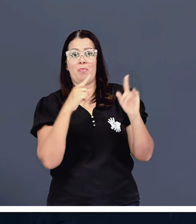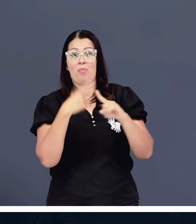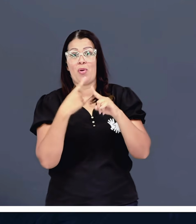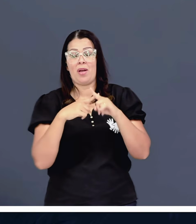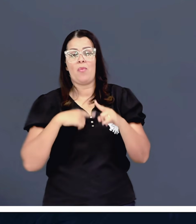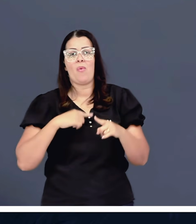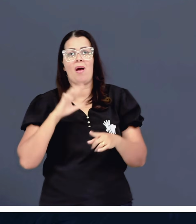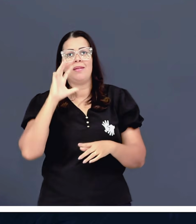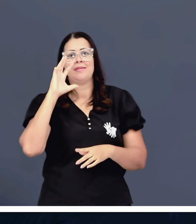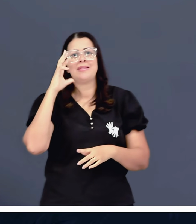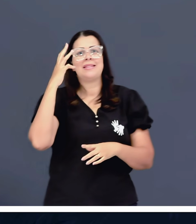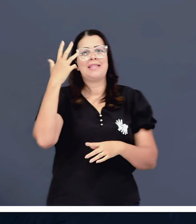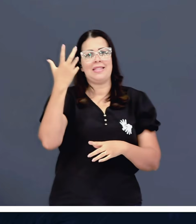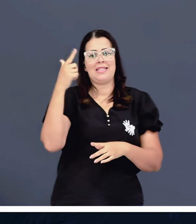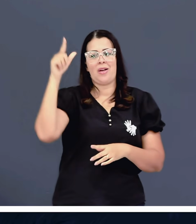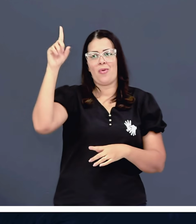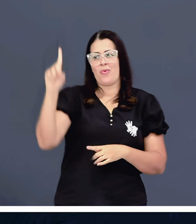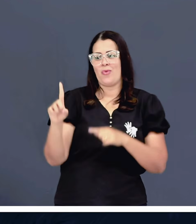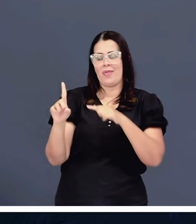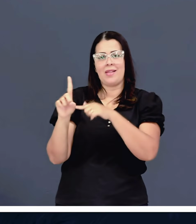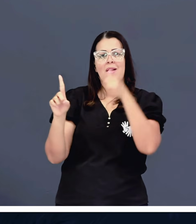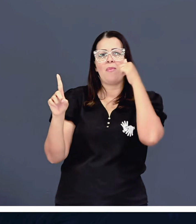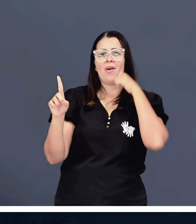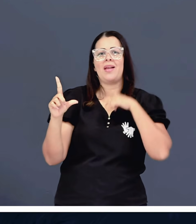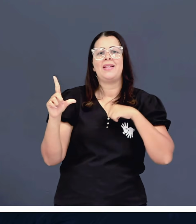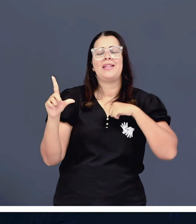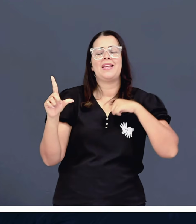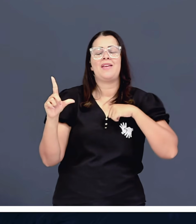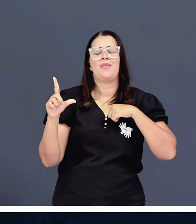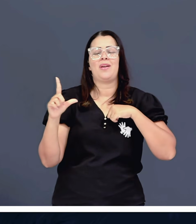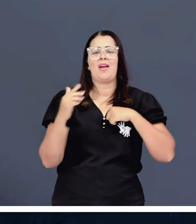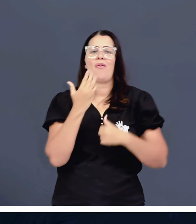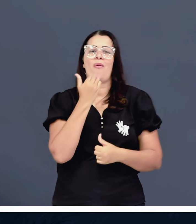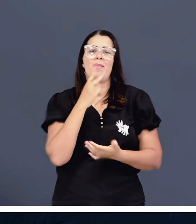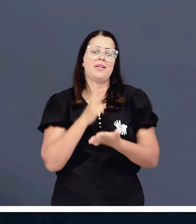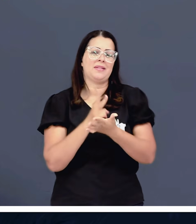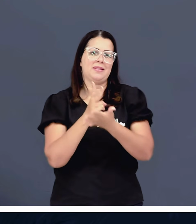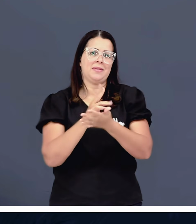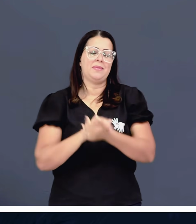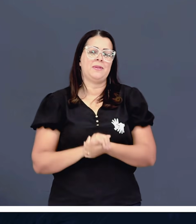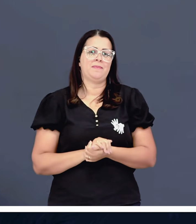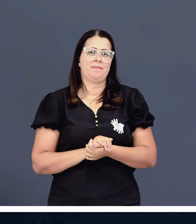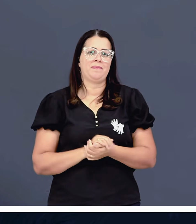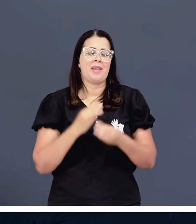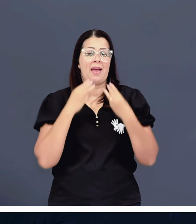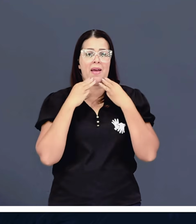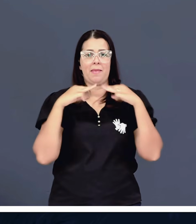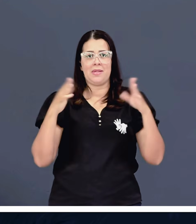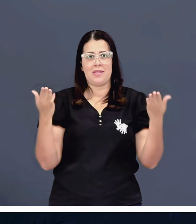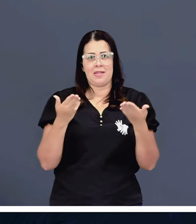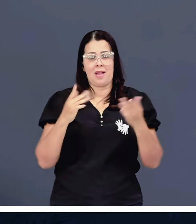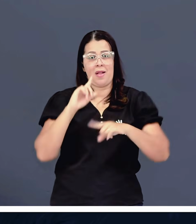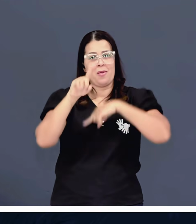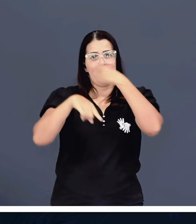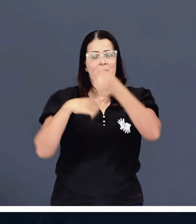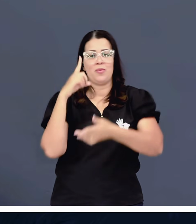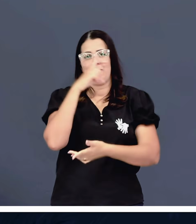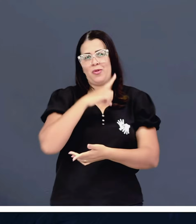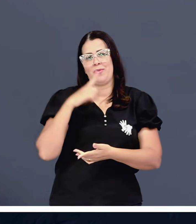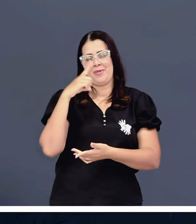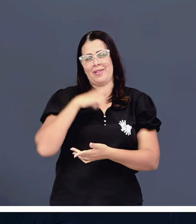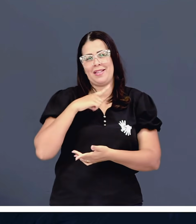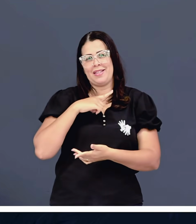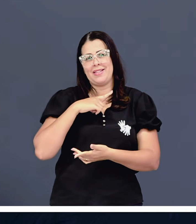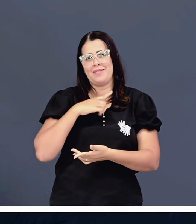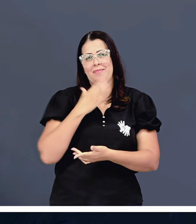de mudança de mentalidade, na casa dela houve provisão. A mensagem dessa manhã e do próximo domingo, irmãos, tem